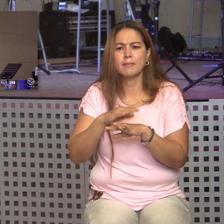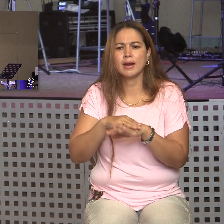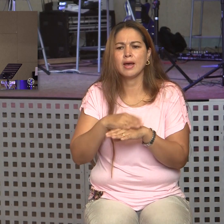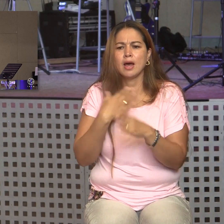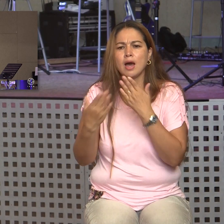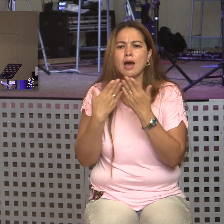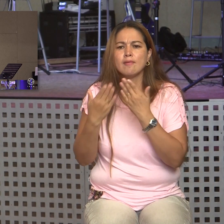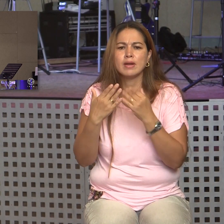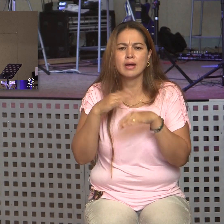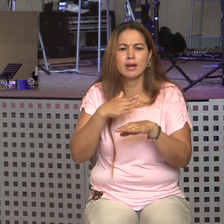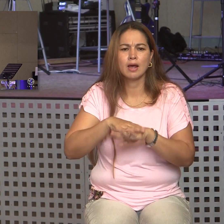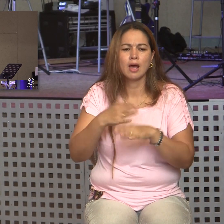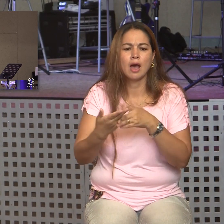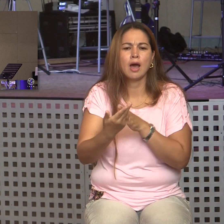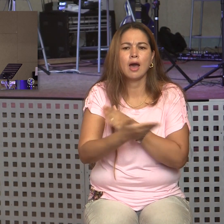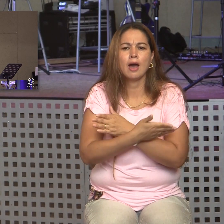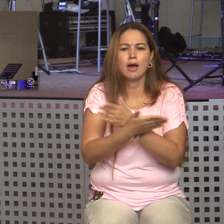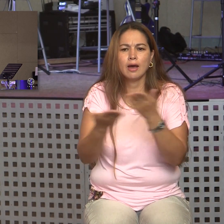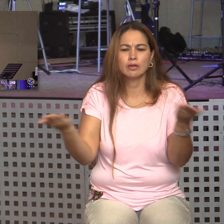Lo dejo ahí.